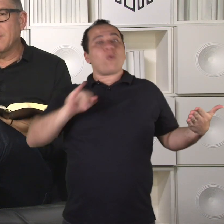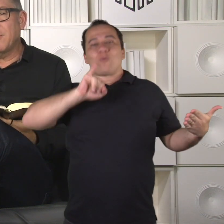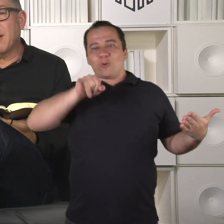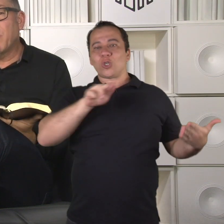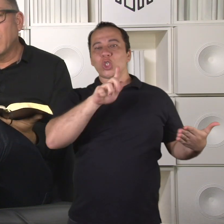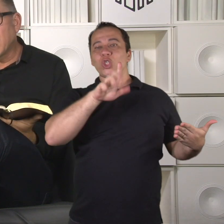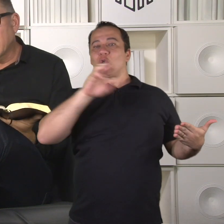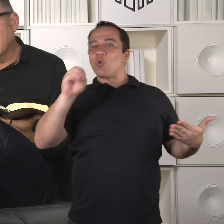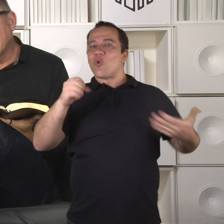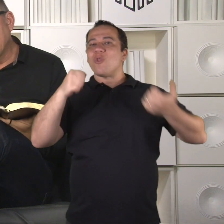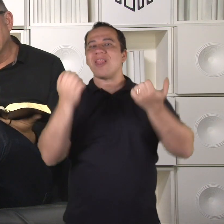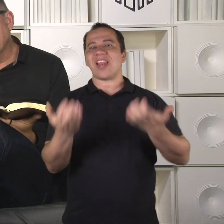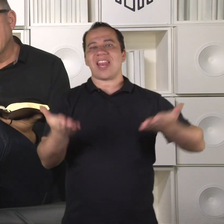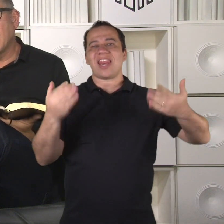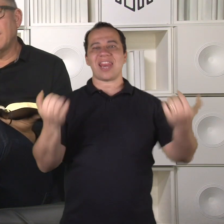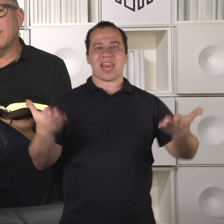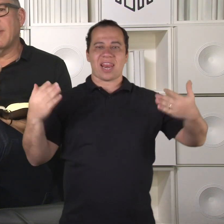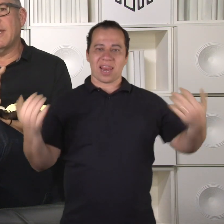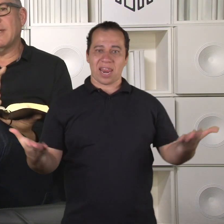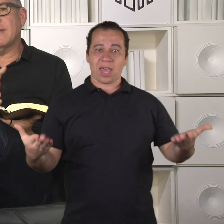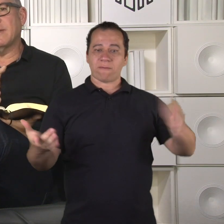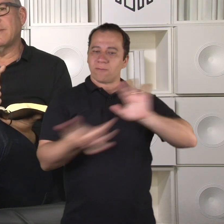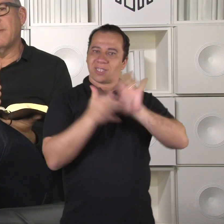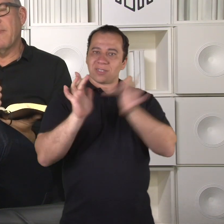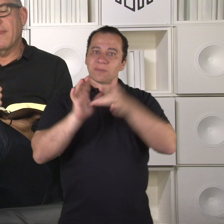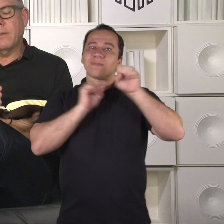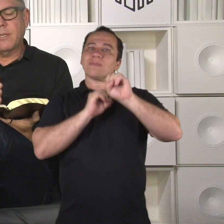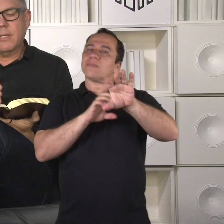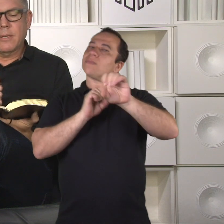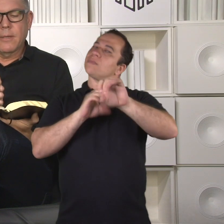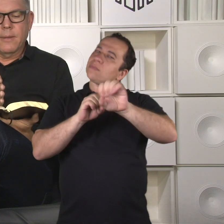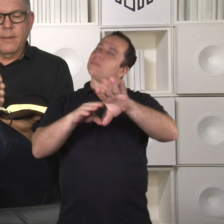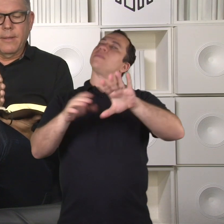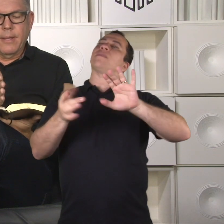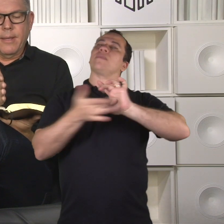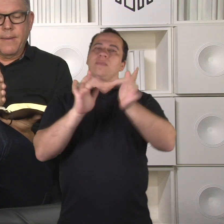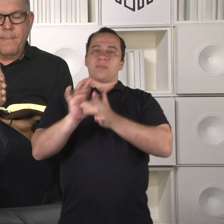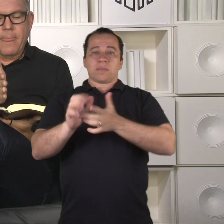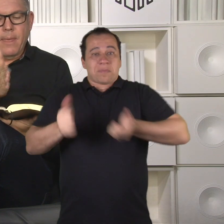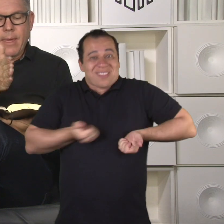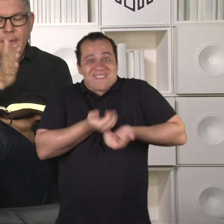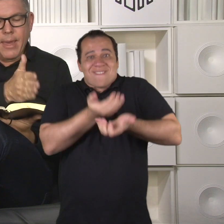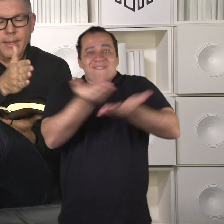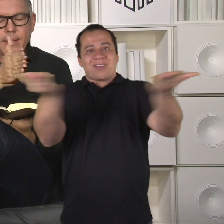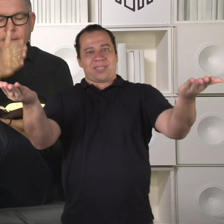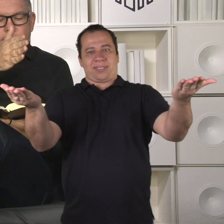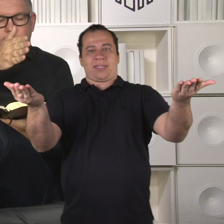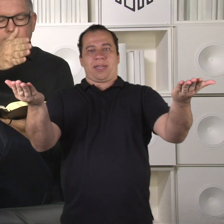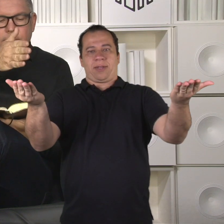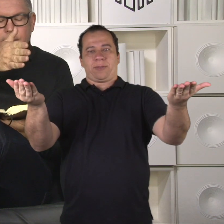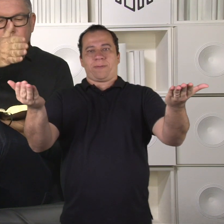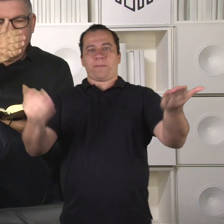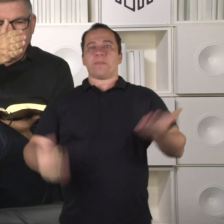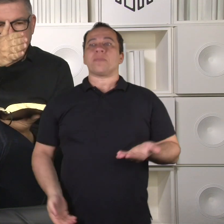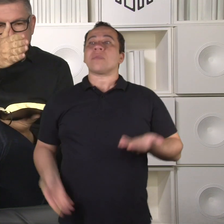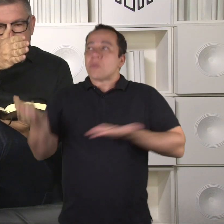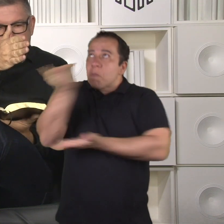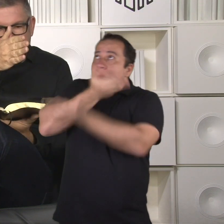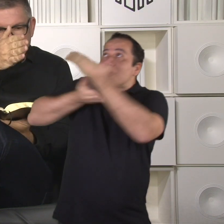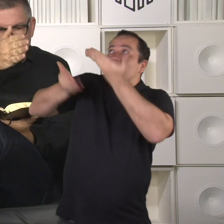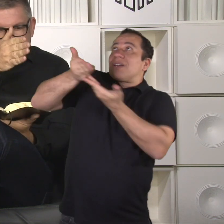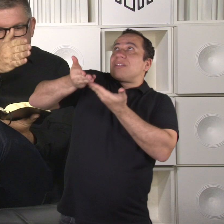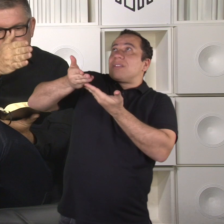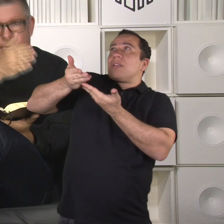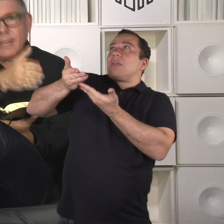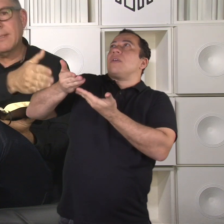a relação de amor com Deus e não a relação de regra,